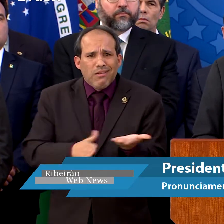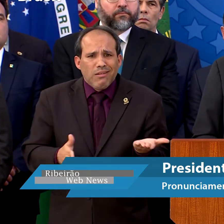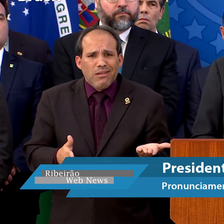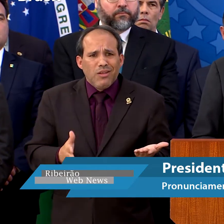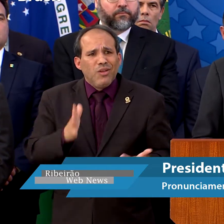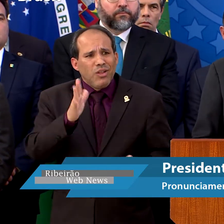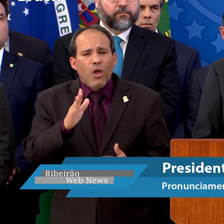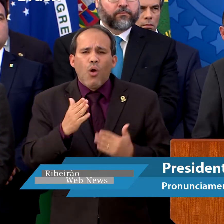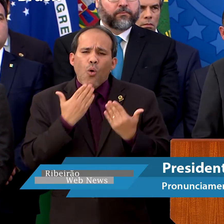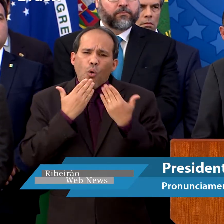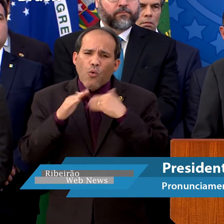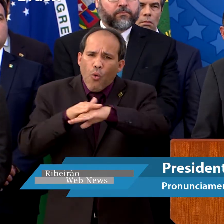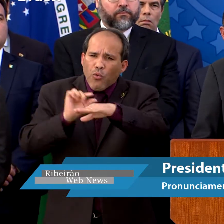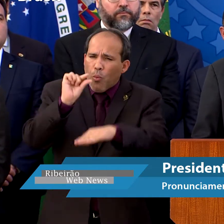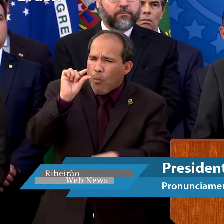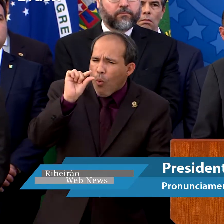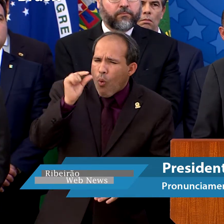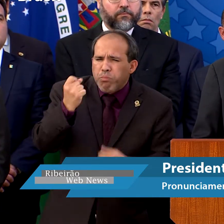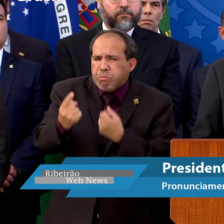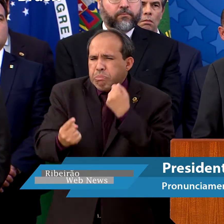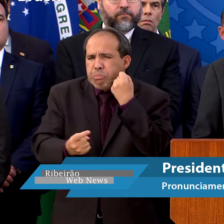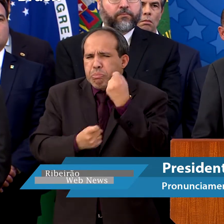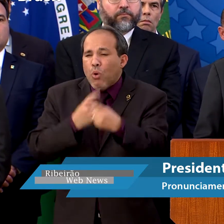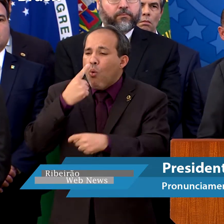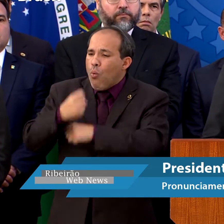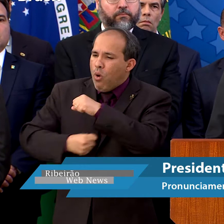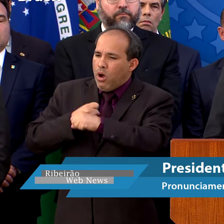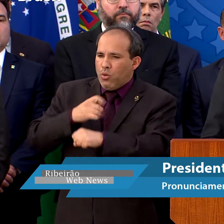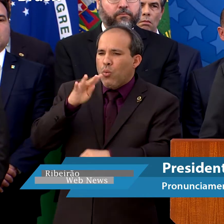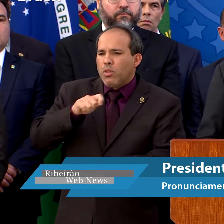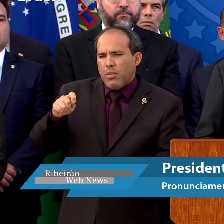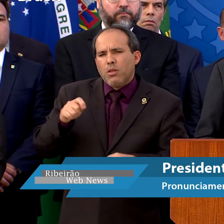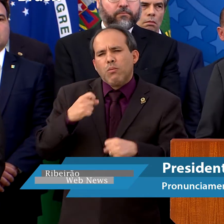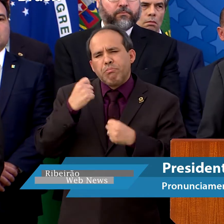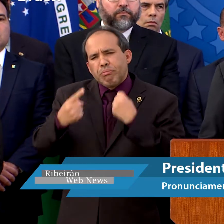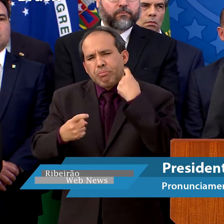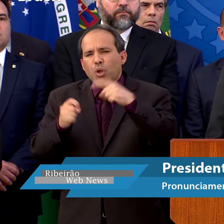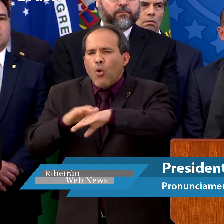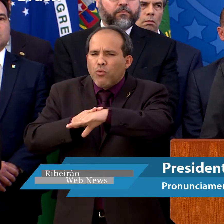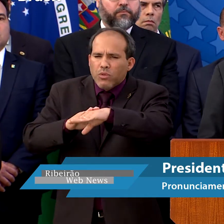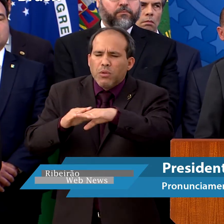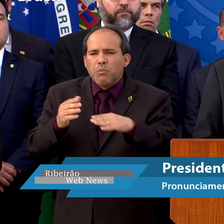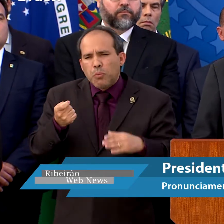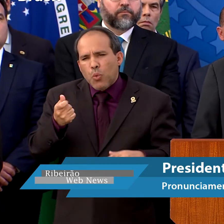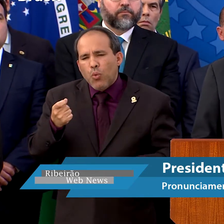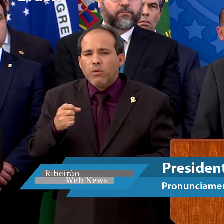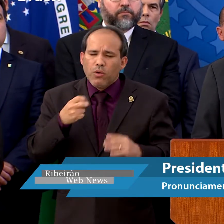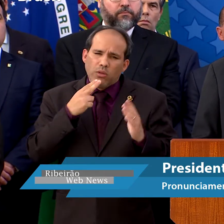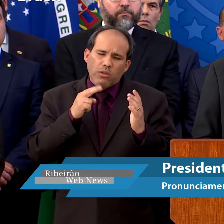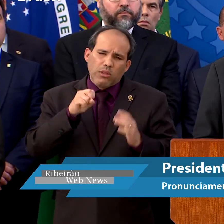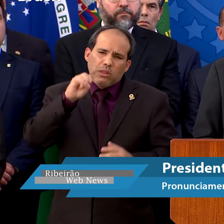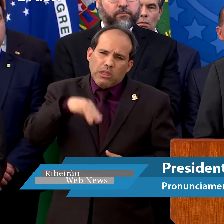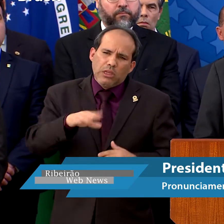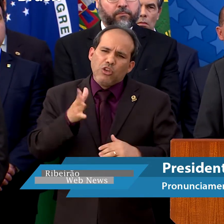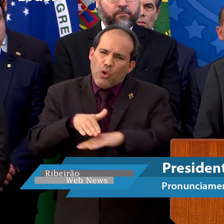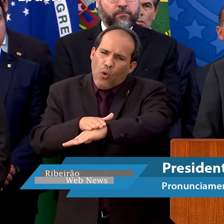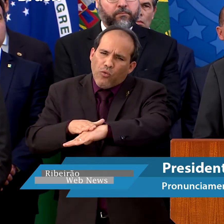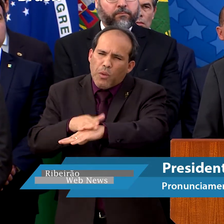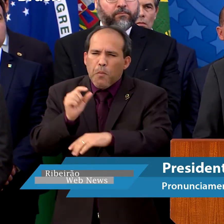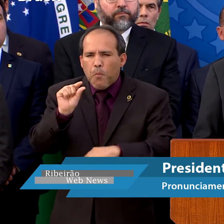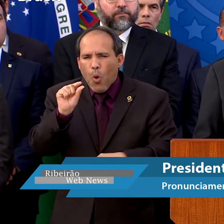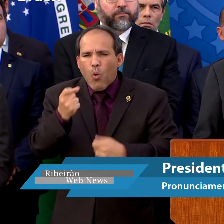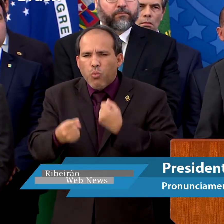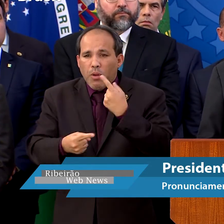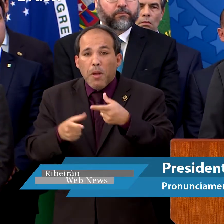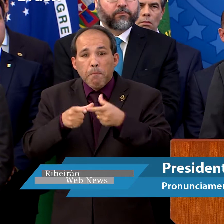eu conversei poucas vezes com ele durante um ano e quatro mês sim poucas vezes mas conversei com ele e a maioria das